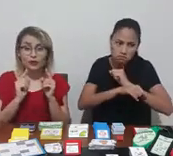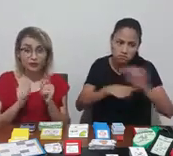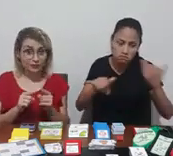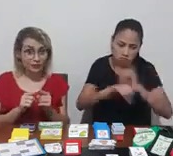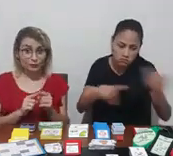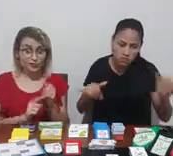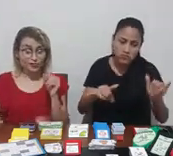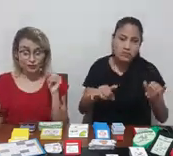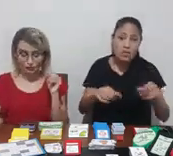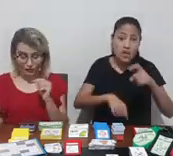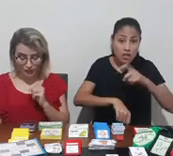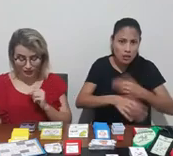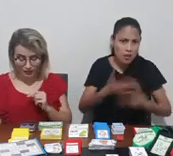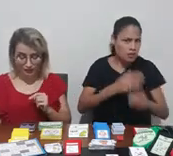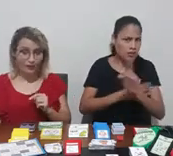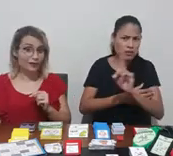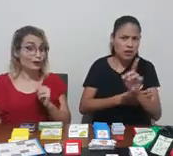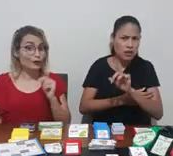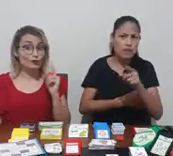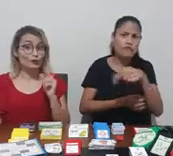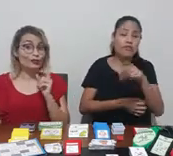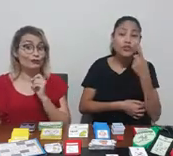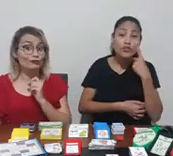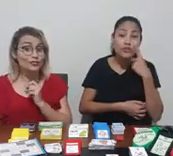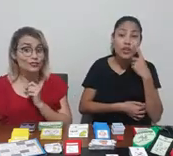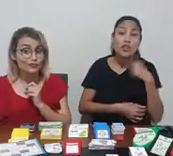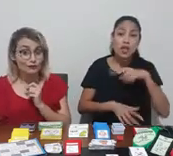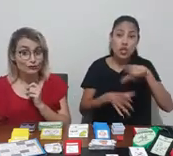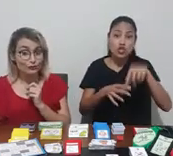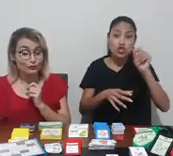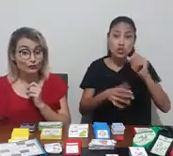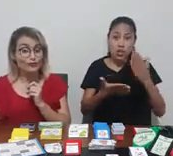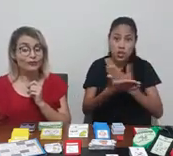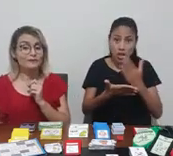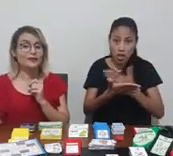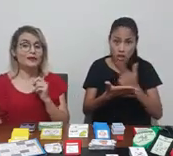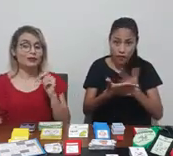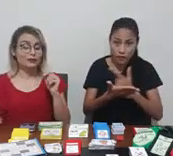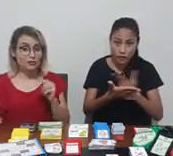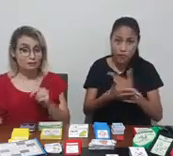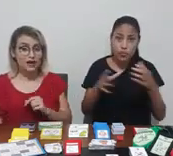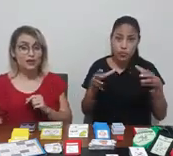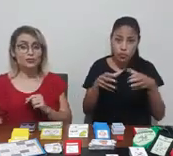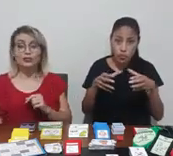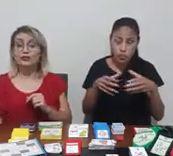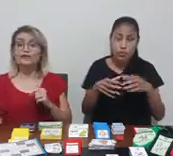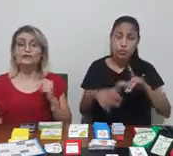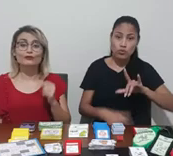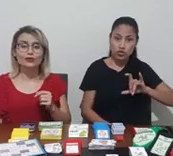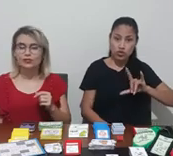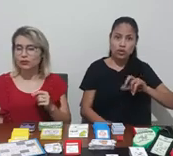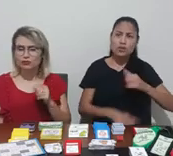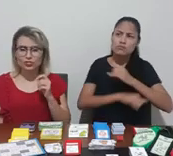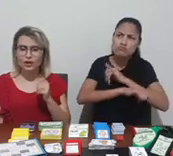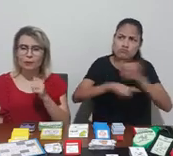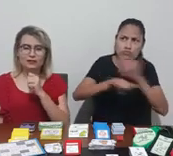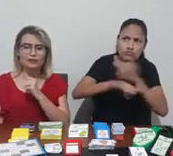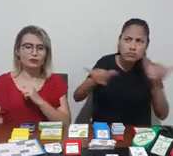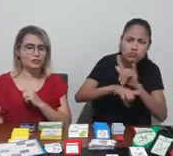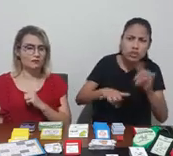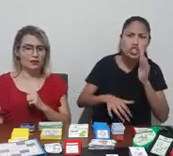não perca tempo. Vocês estão vendo aí que tem o sorteio de 2 livros no grupo, né? Na nossa página. Então, divulgue. Estamos